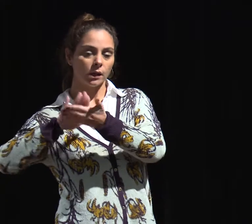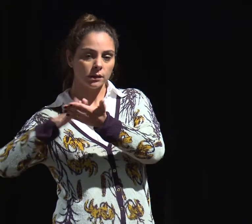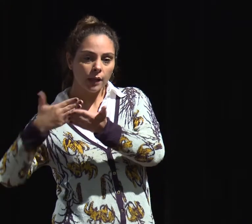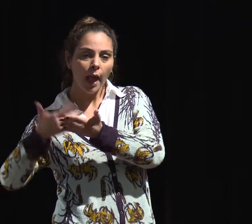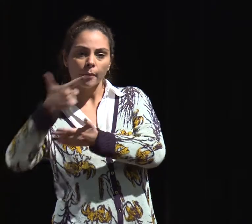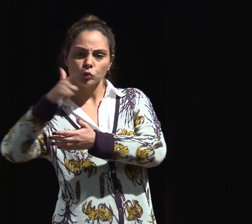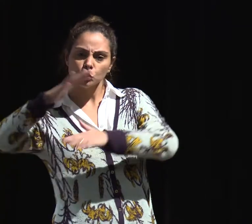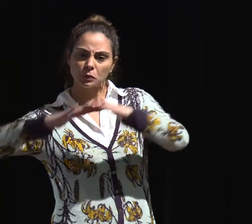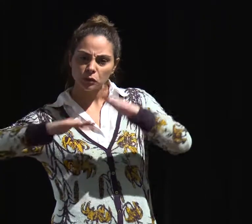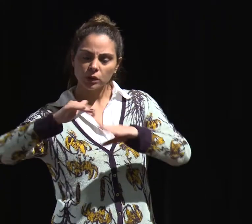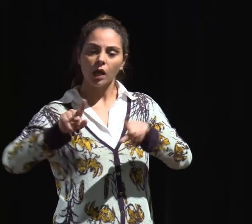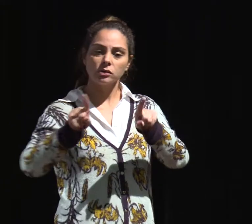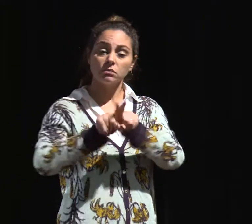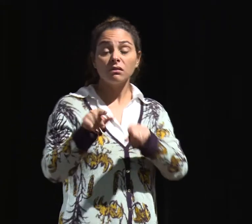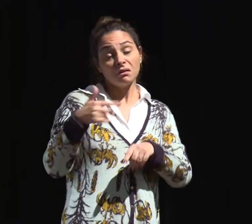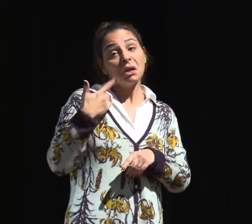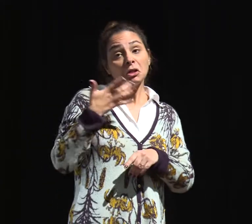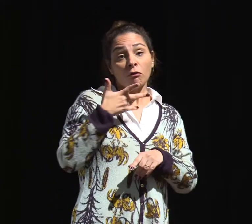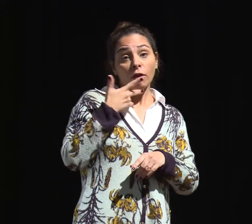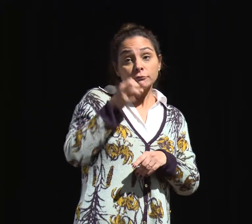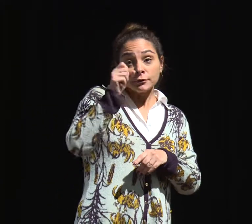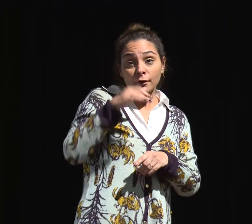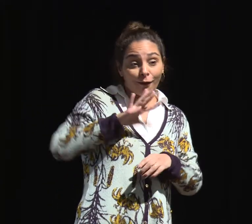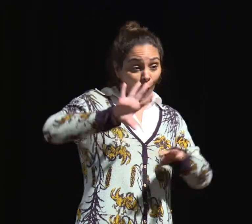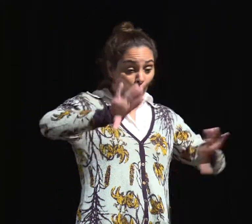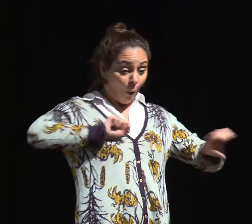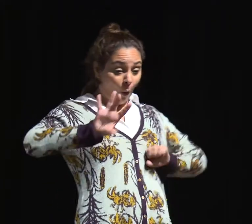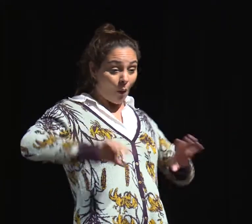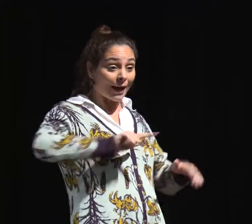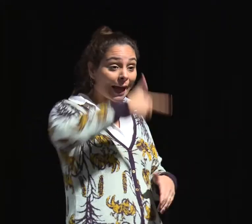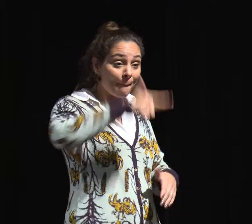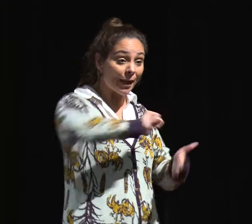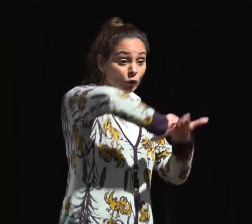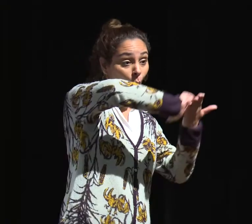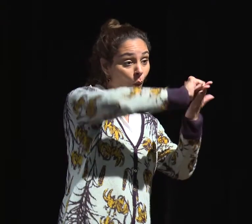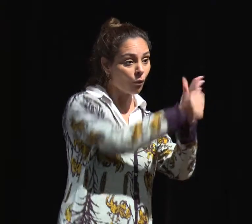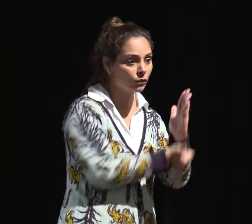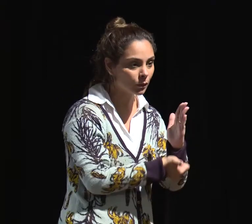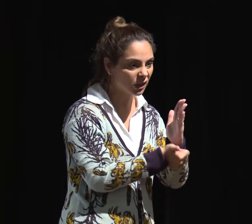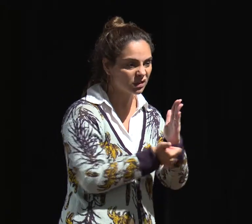Aí depois eu fui conversar com os intérpretes, outros profissionais, e eles falaram que sim, realmente, isso era repetição de configuração de